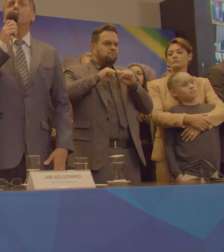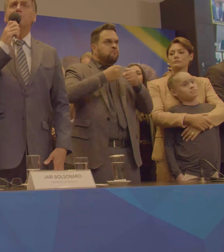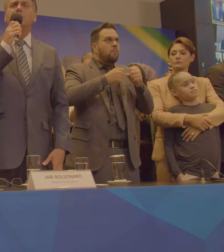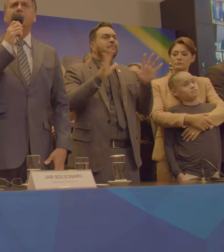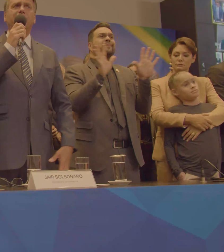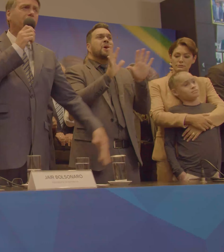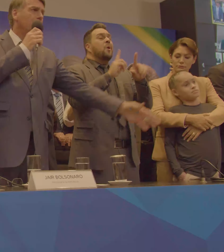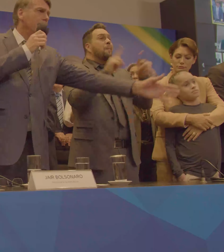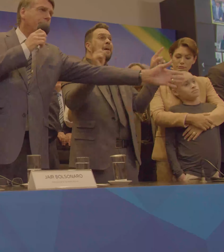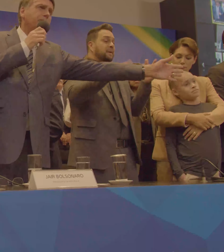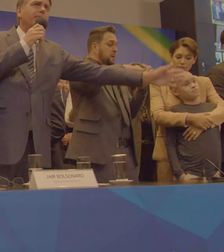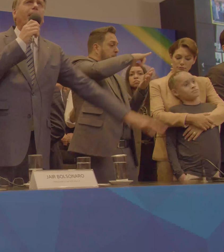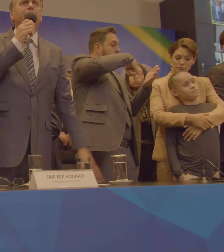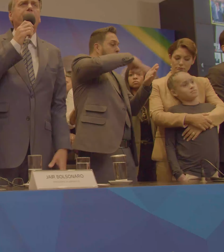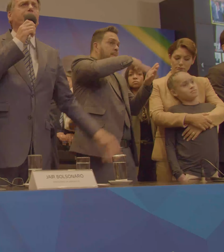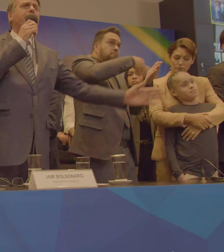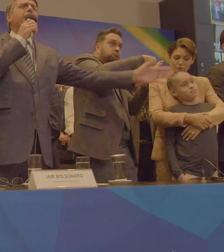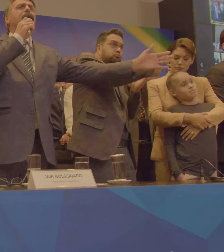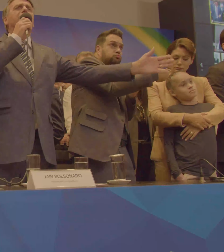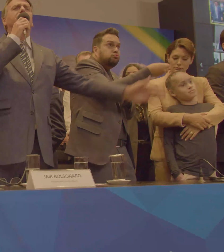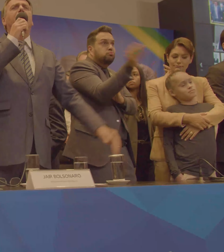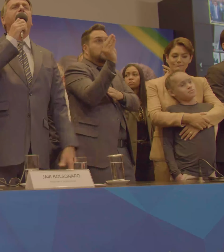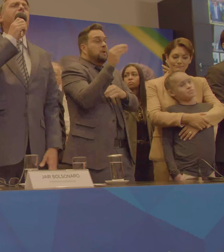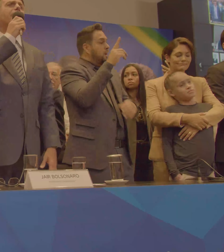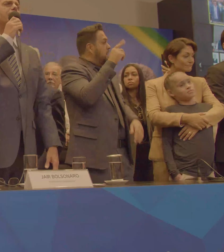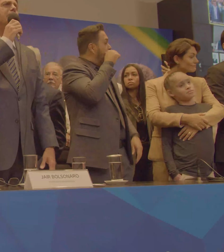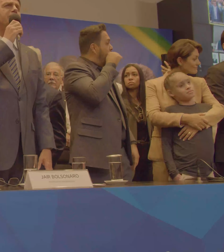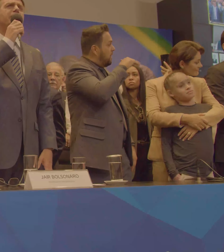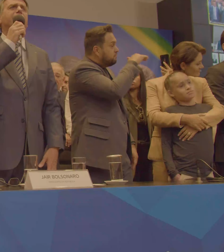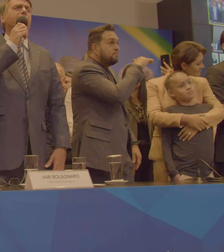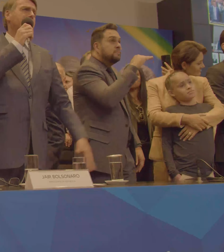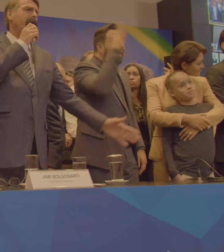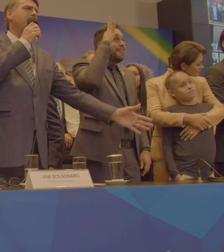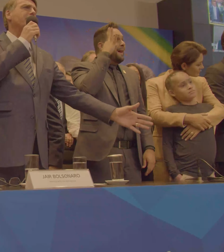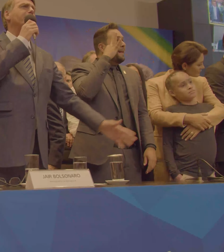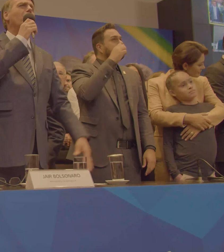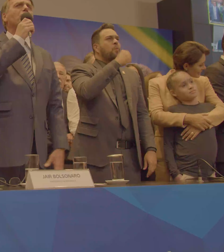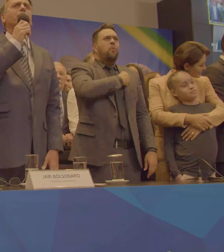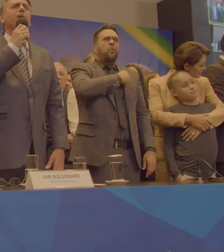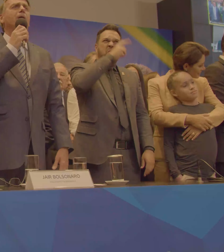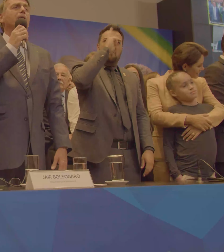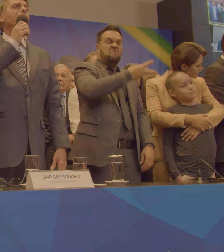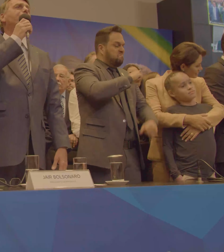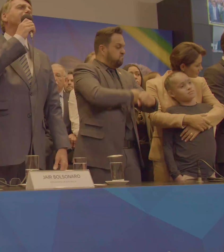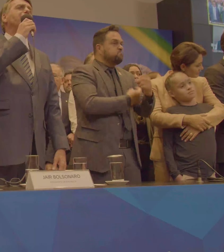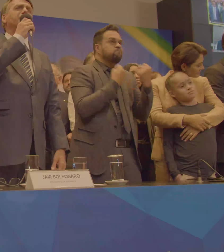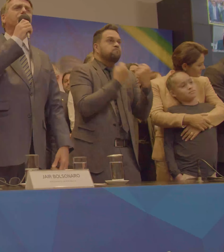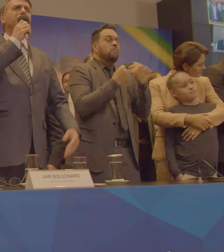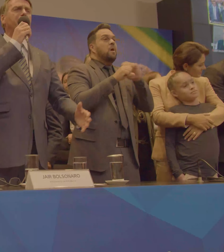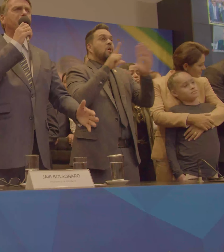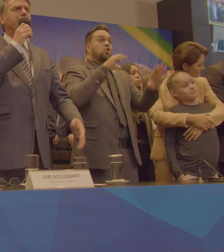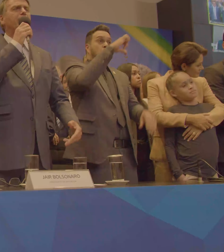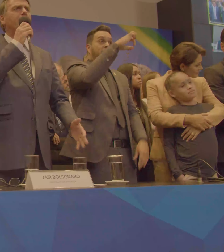foi pela situação, pelo trabalho da nossa pequena grande mulher, Tereza Cristina, que bem disse há pouco que